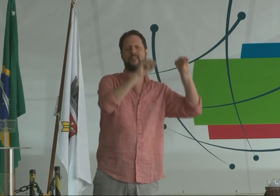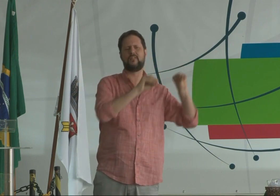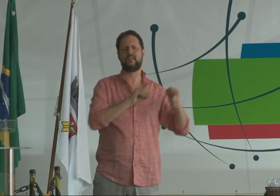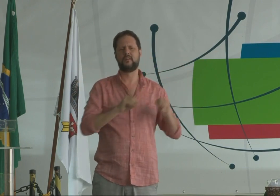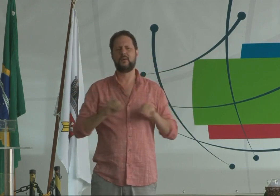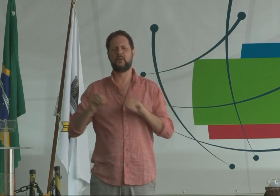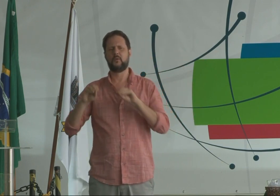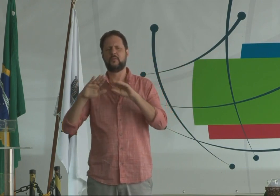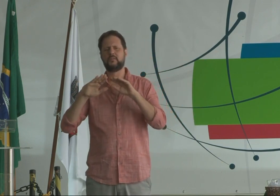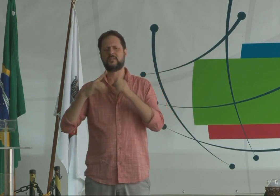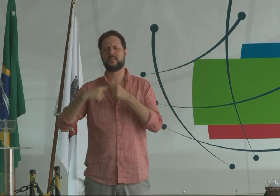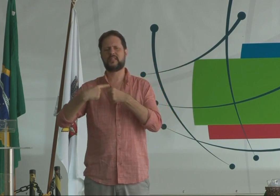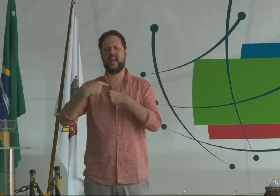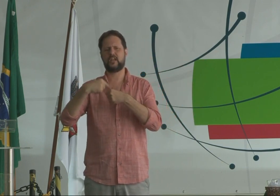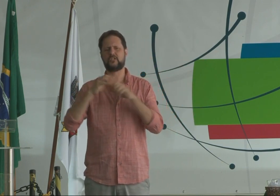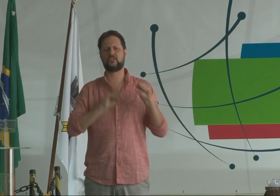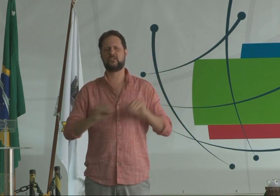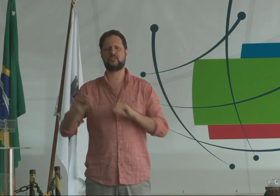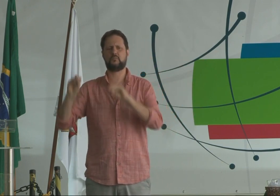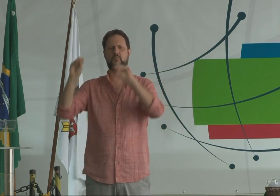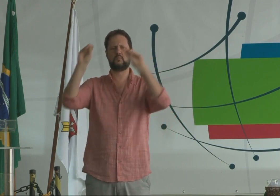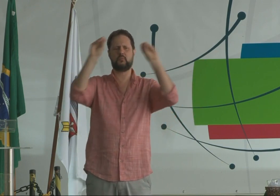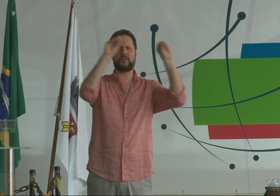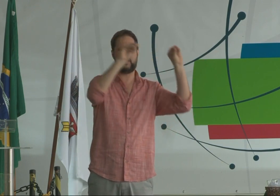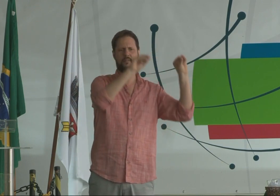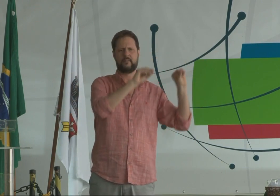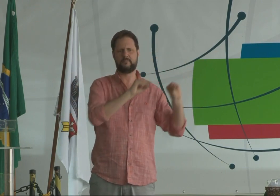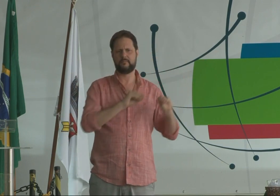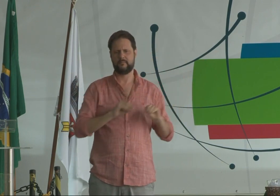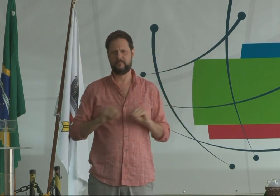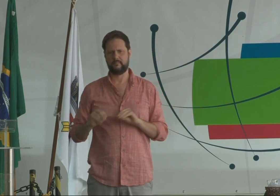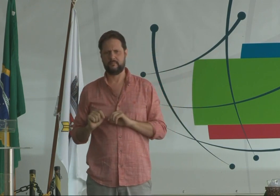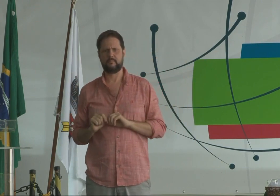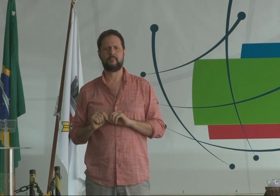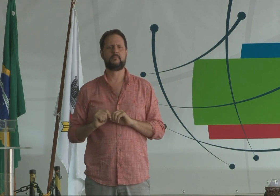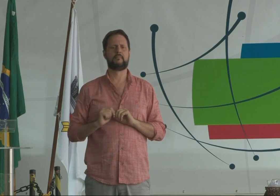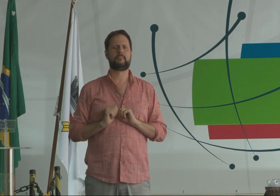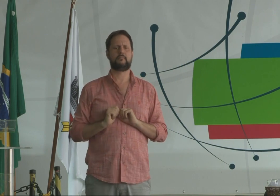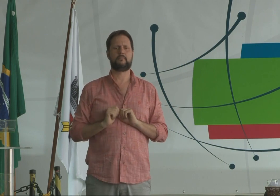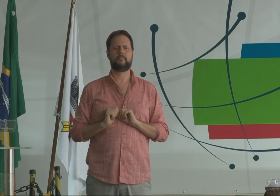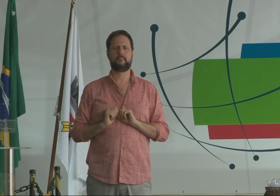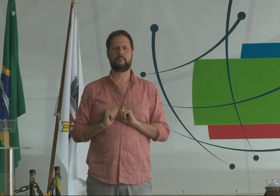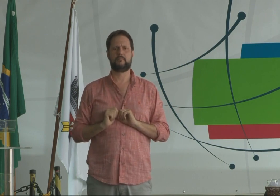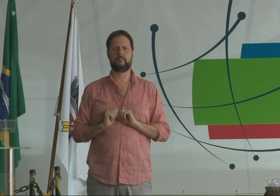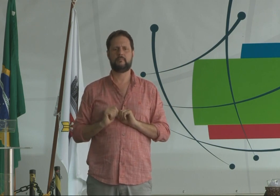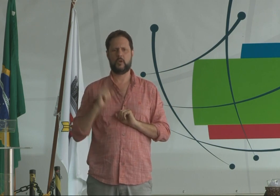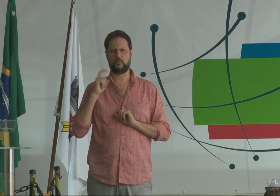era complicado um pouquinho, porque eu tinha... eu mudei várias vendas de cidades, pra várias cidades.